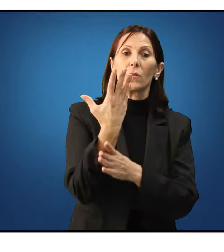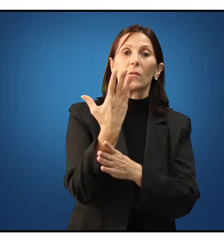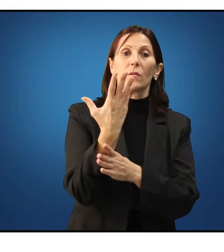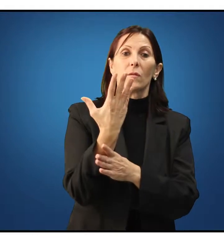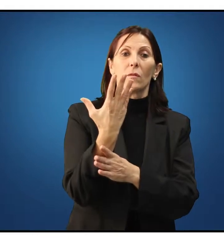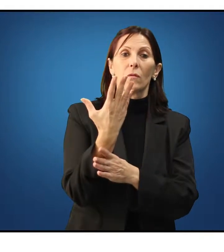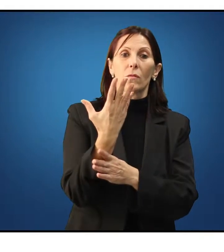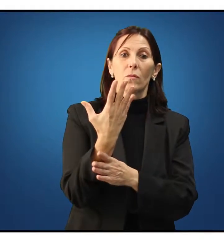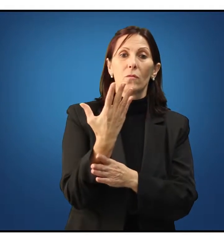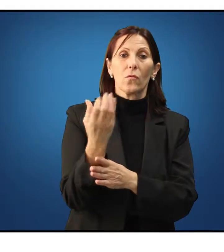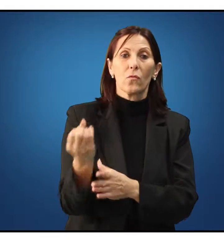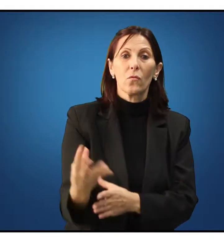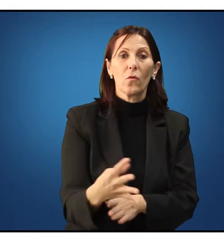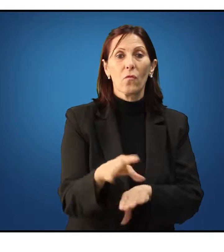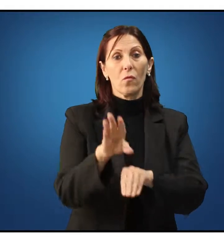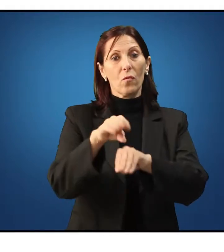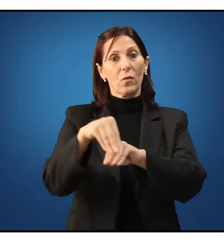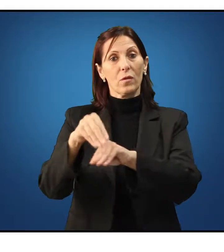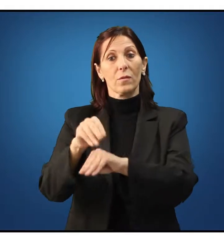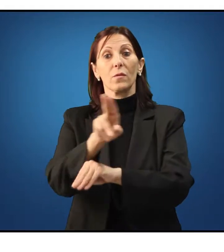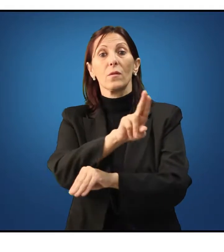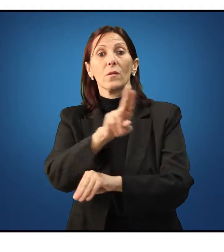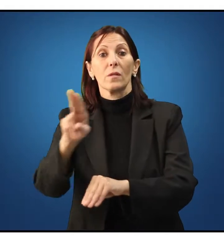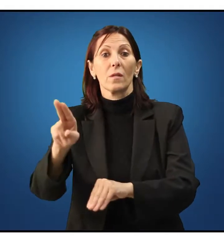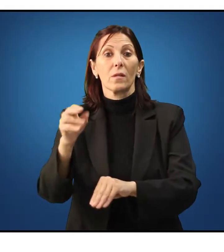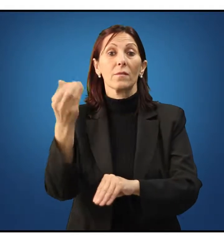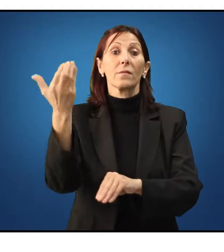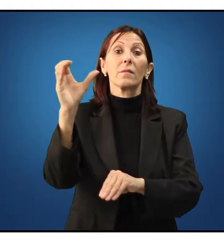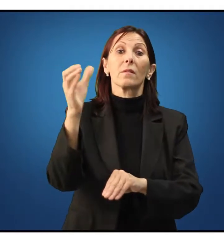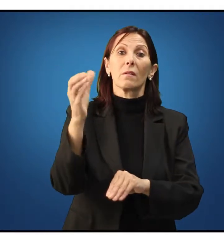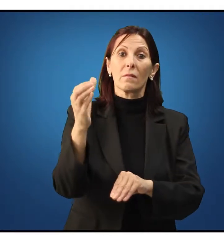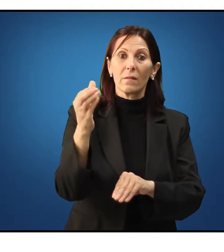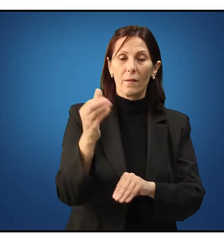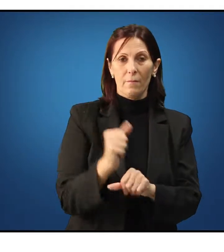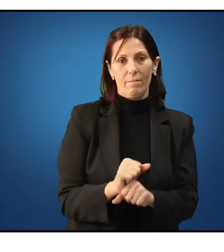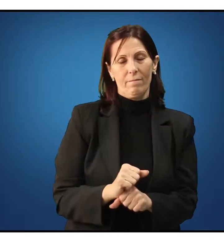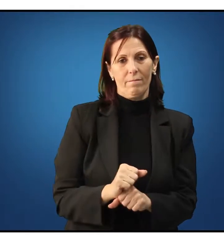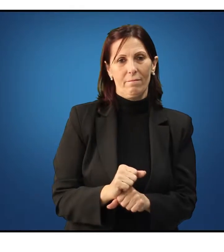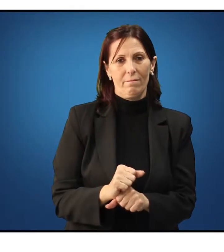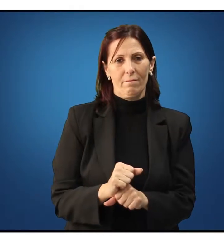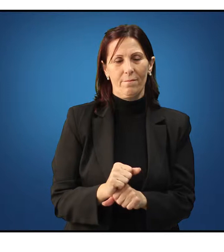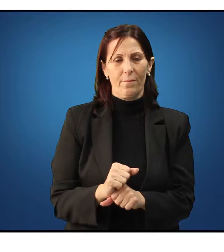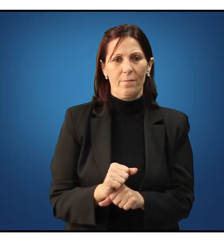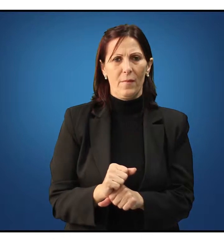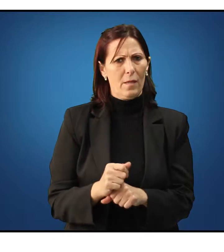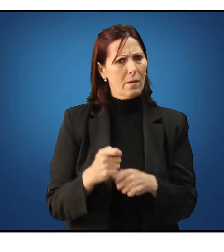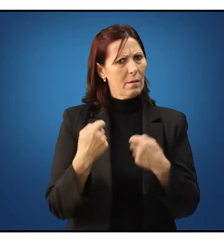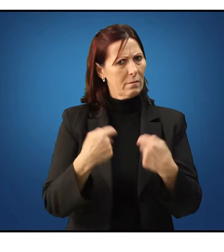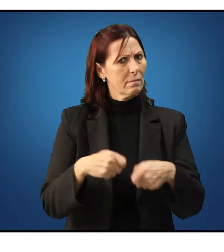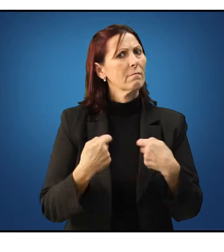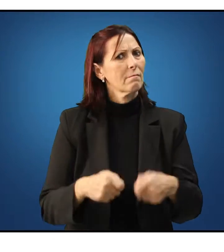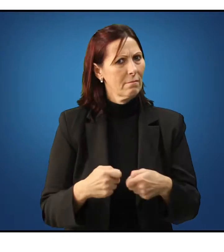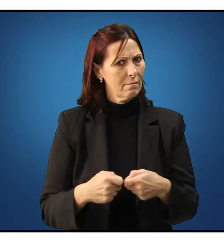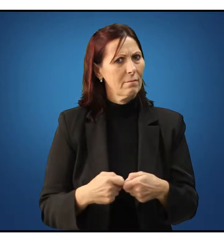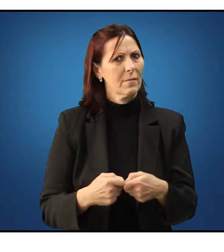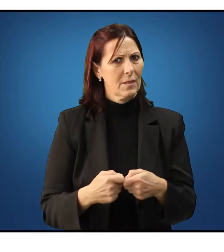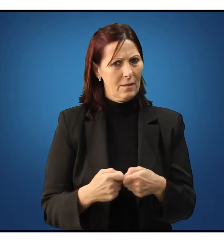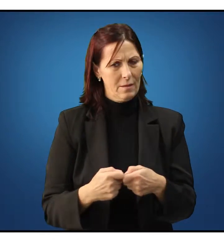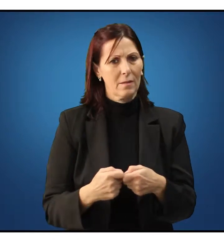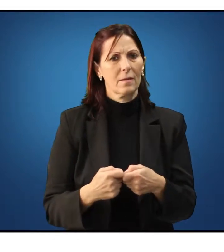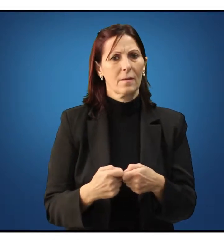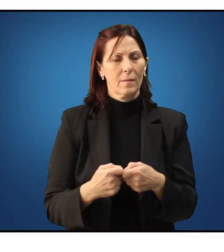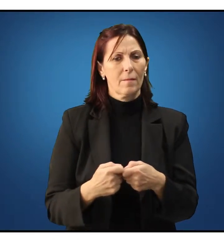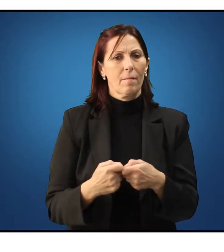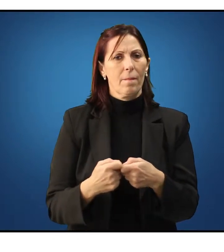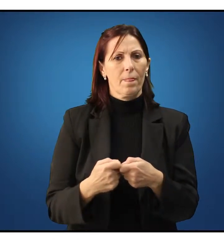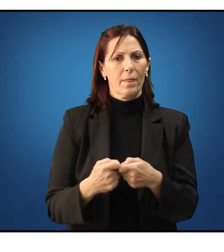conhecimento denominada ciência, que deve necessariamente